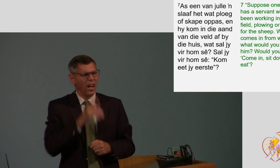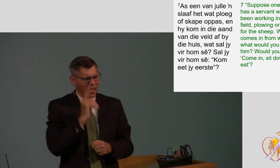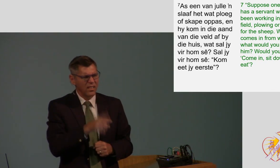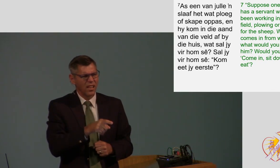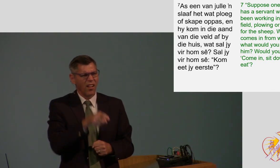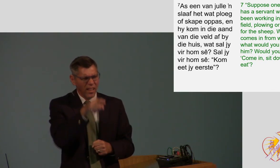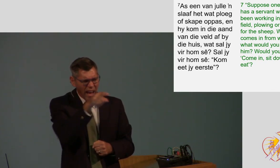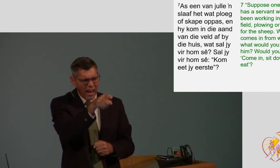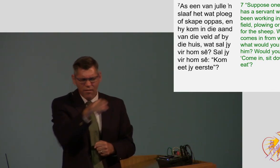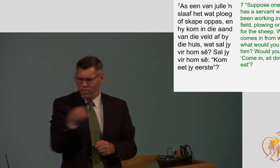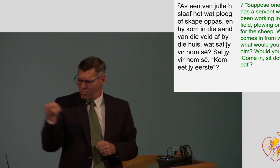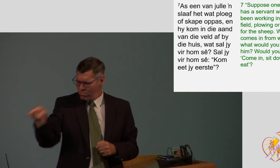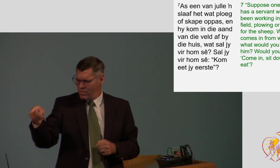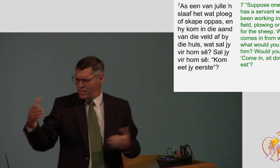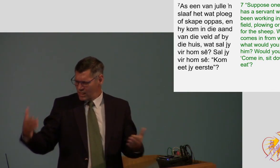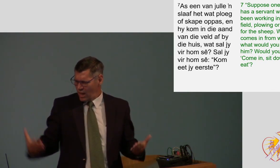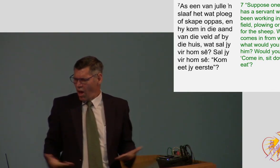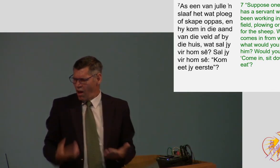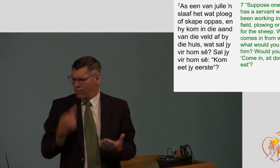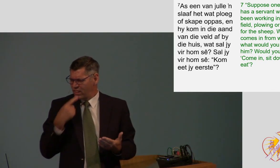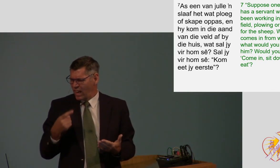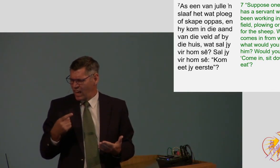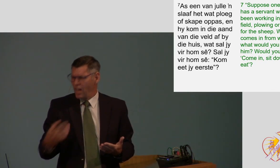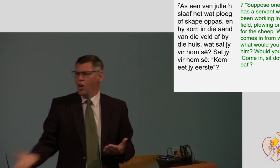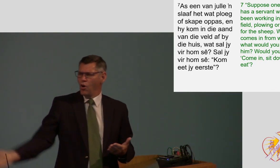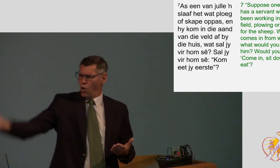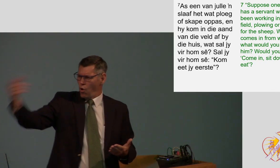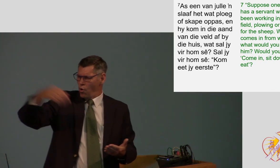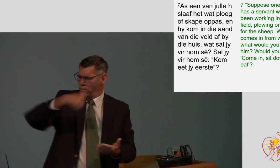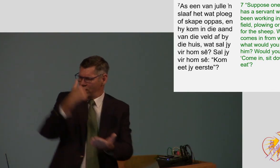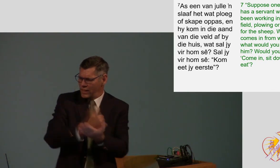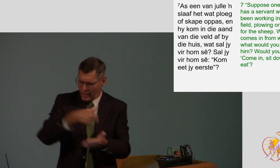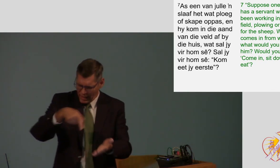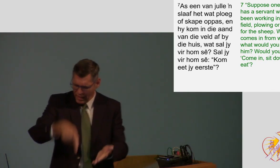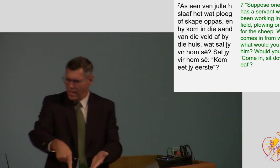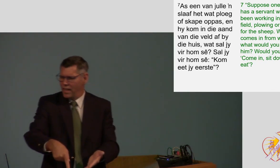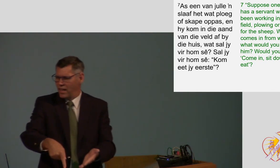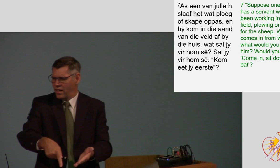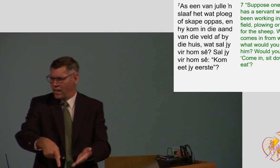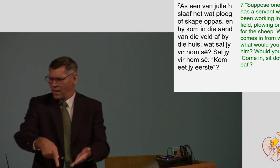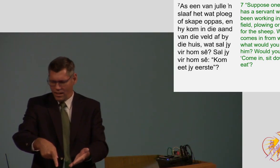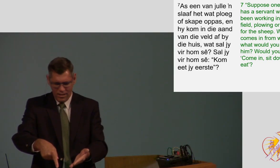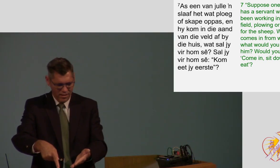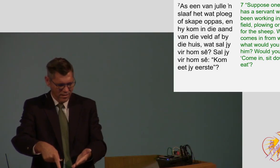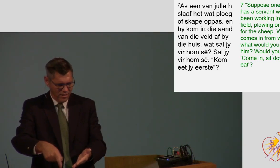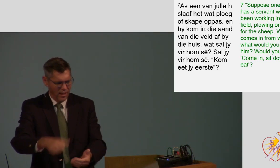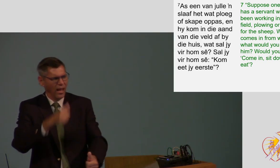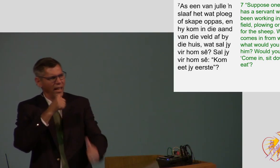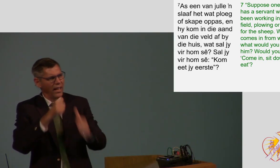Sal jy vir slaaf sê, kom sit hier, eet?